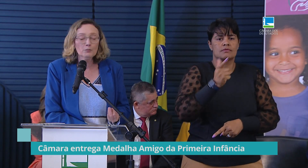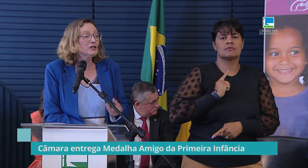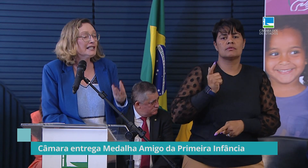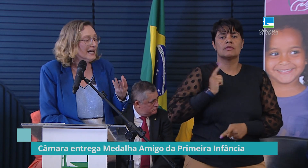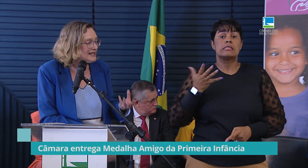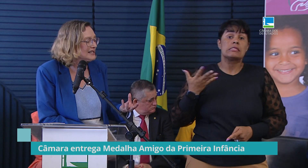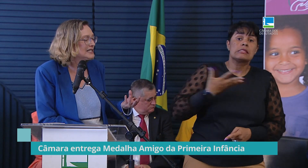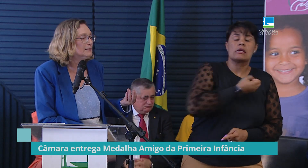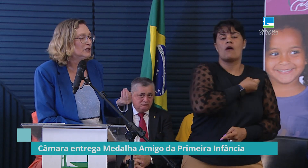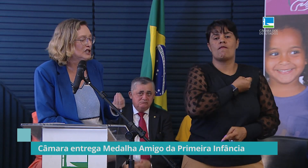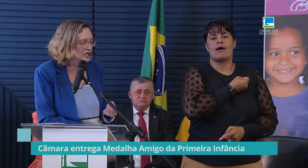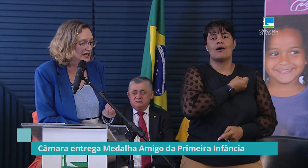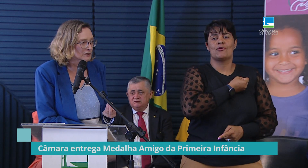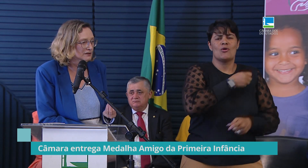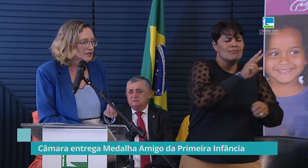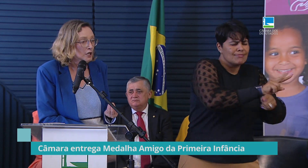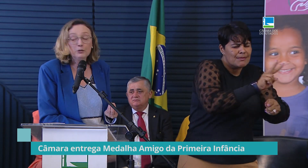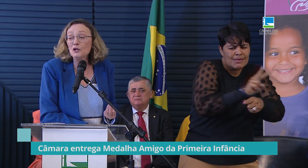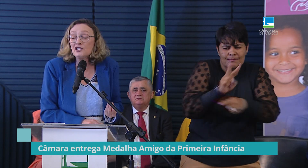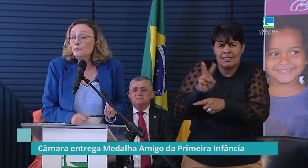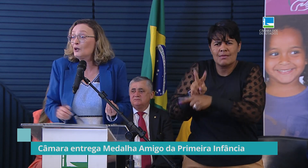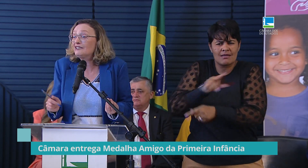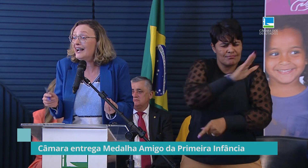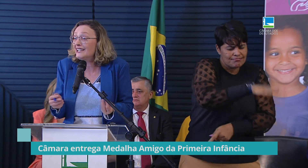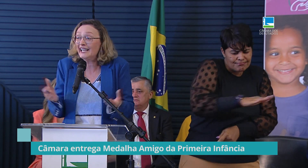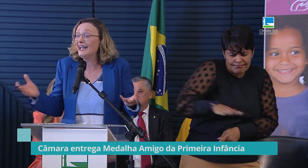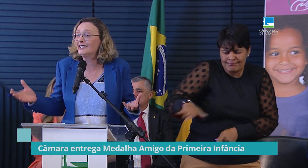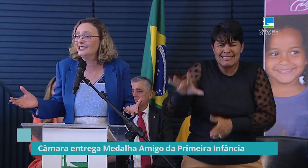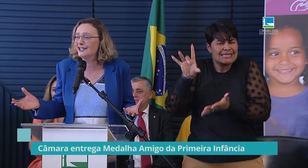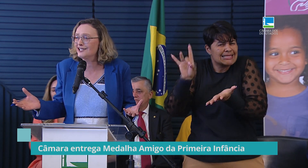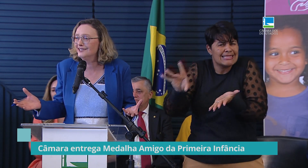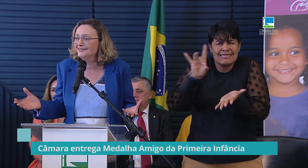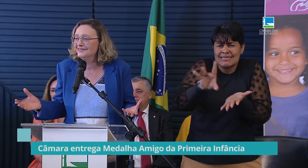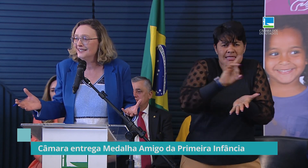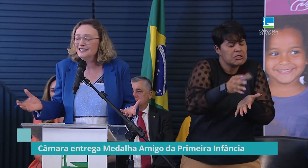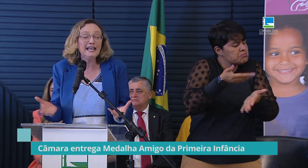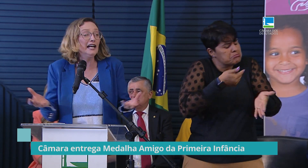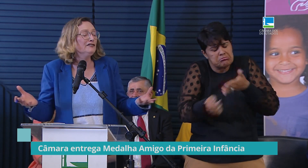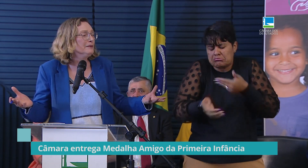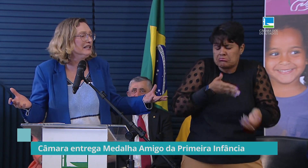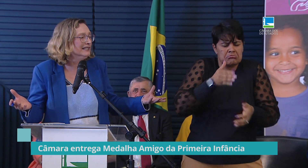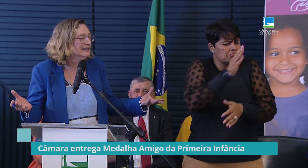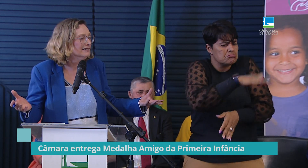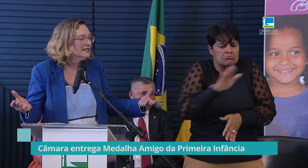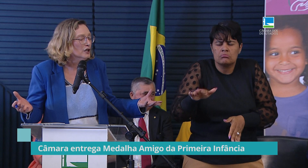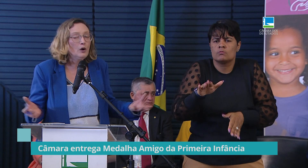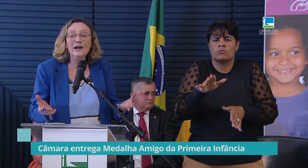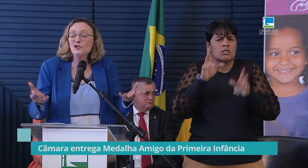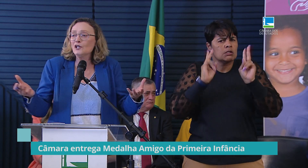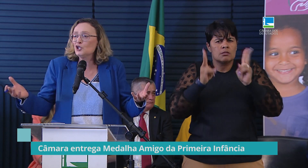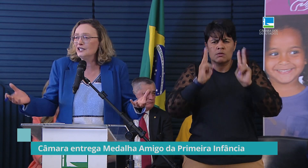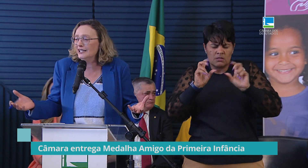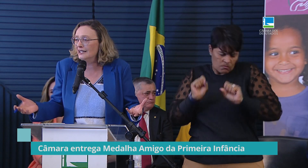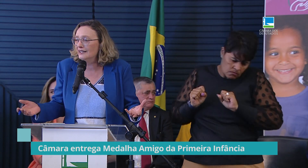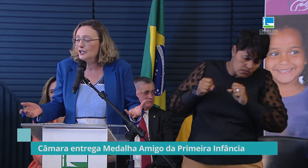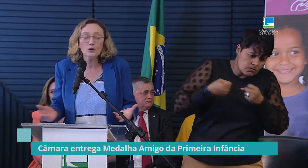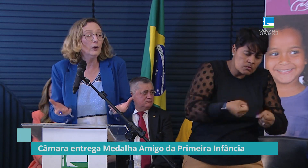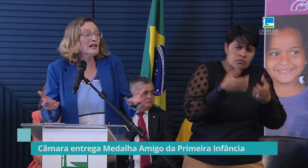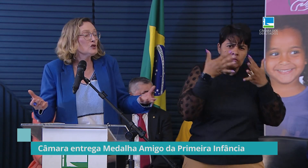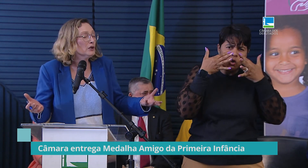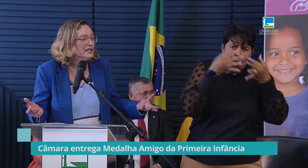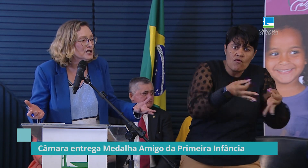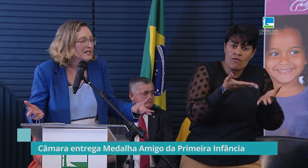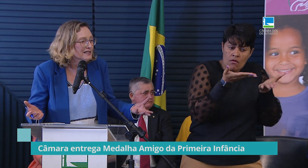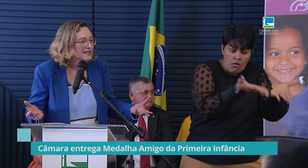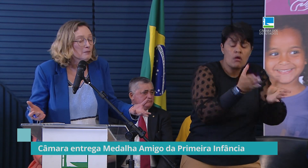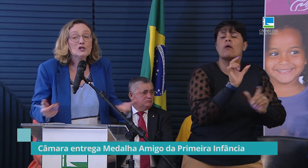salvaram, por crianças que protegeram, por não se importarem quem é a criança, quem é a família, qual é a sua etnia, qual